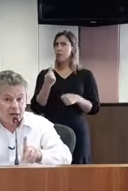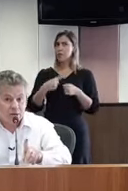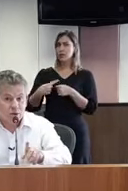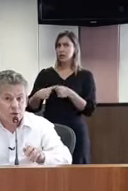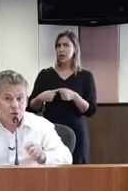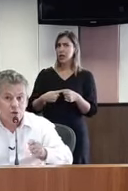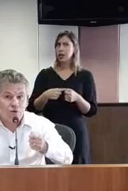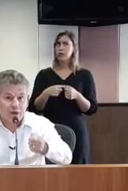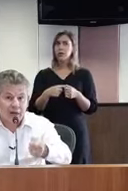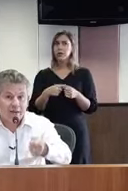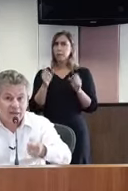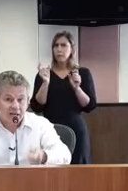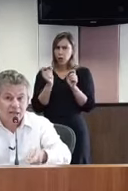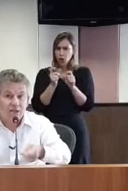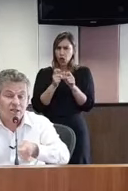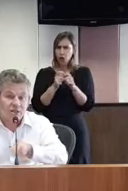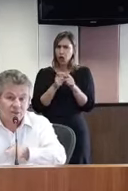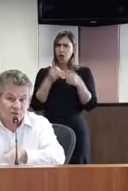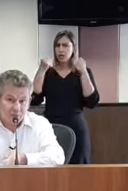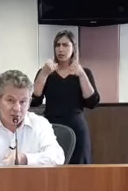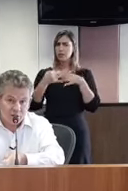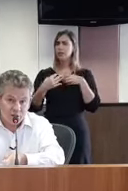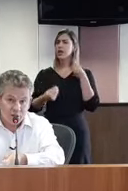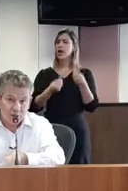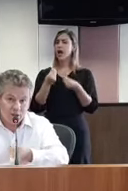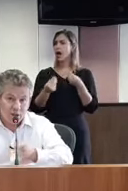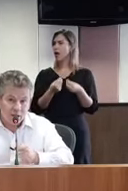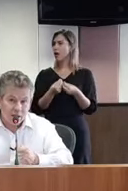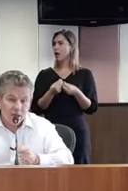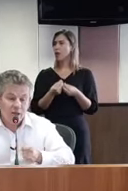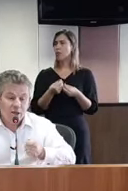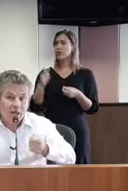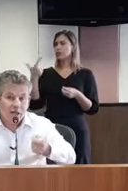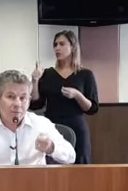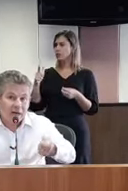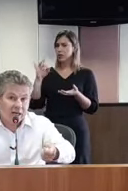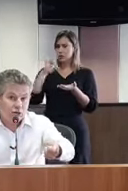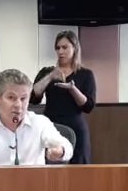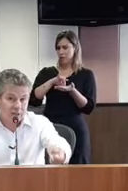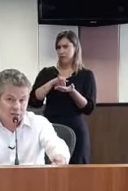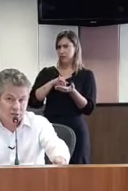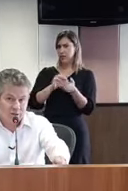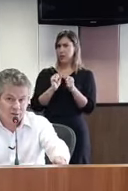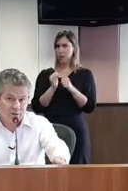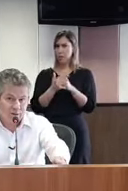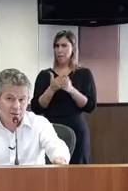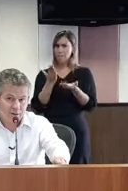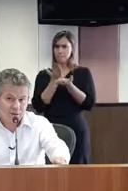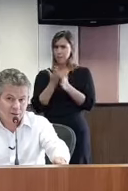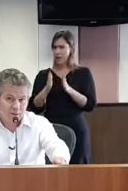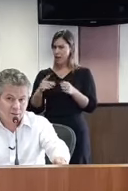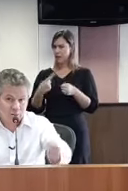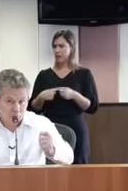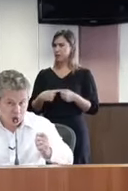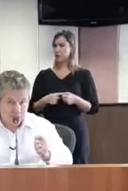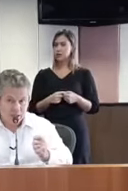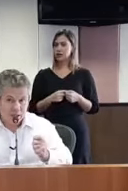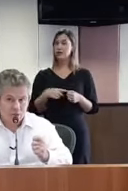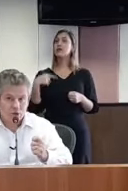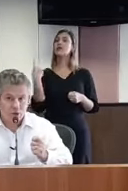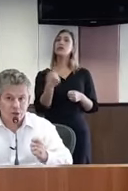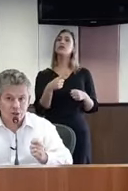nenhum caso, justificar técnica e cientificamente que ele tem que parar a sua cidade. Então